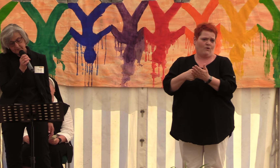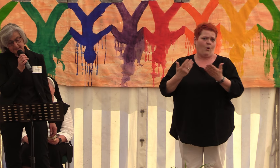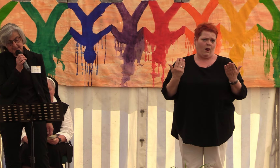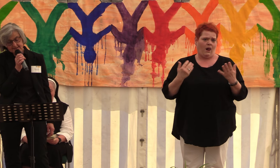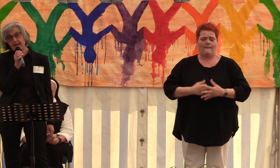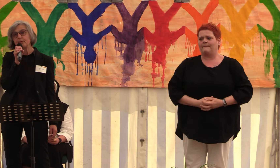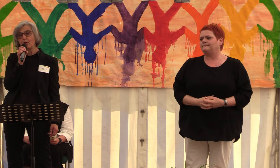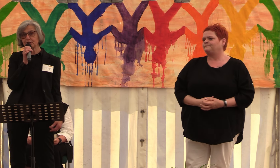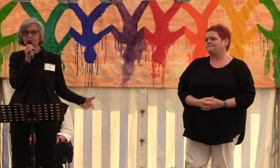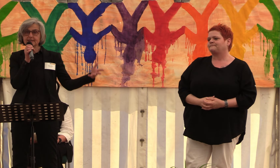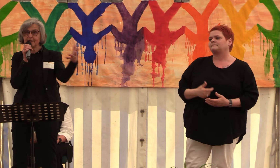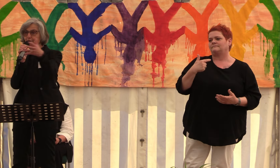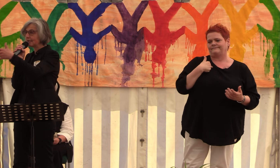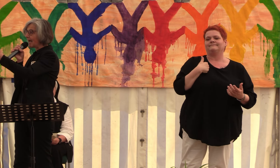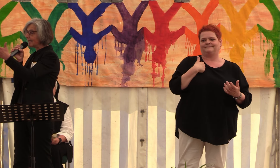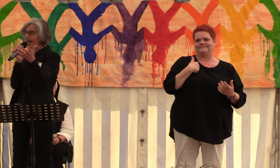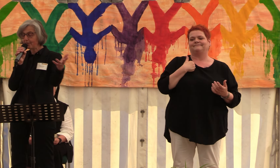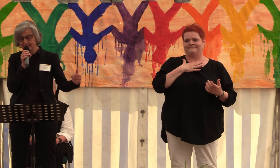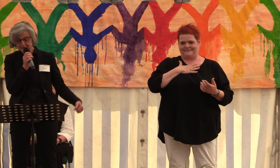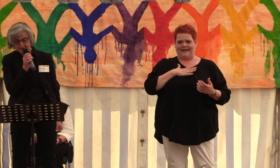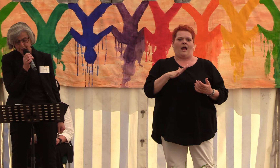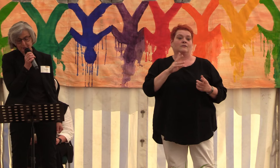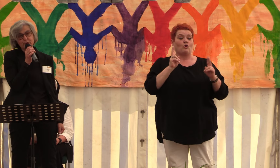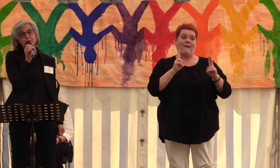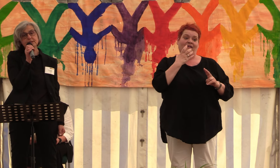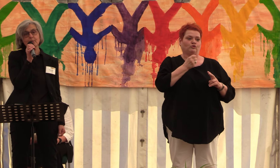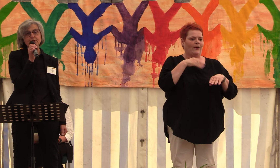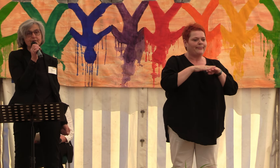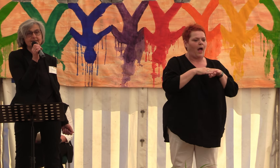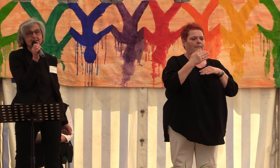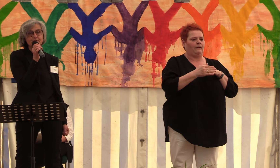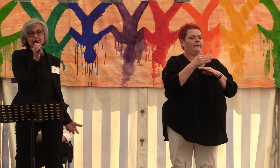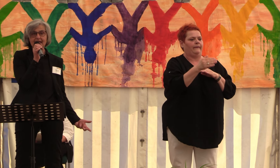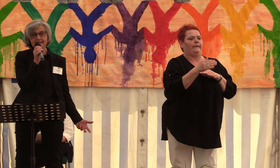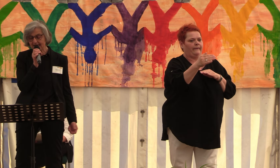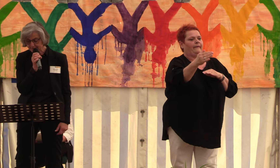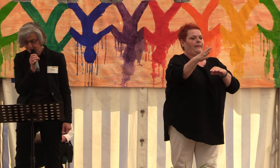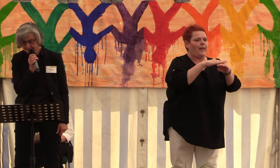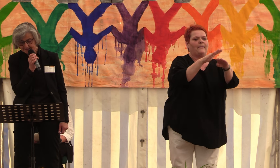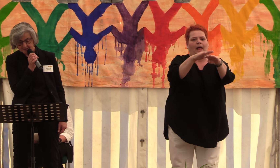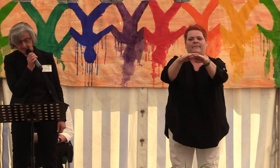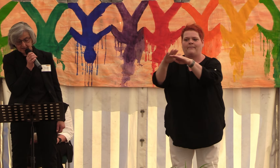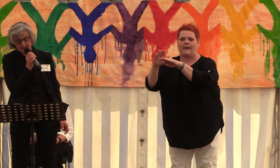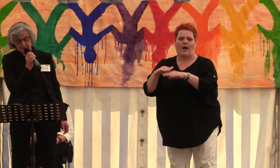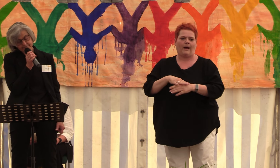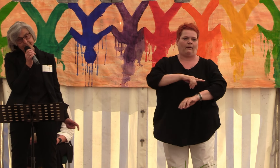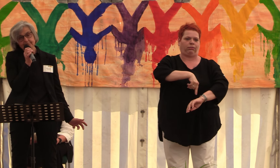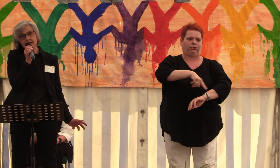Auch wenn ich es gerne möchte und Sie hier wirklich alle namentlich begrüßen möchte, weil Sie sind uns alle gleich wichtig,